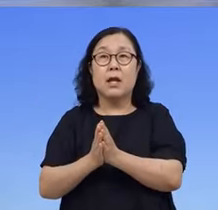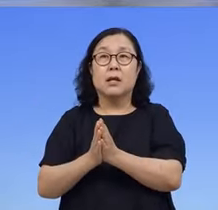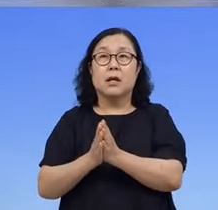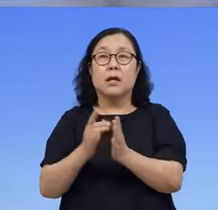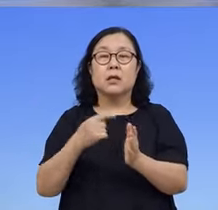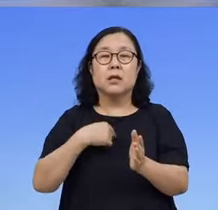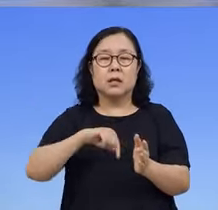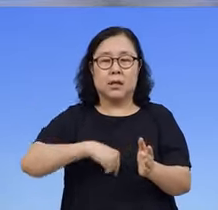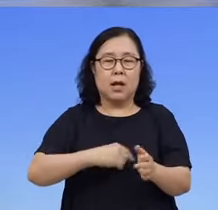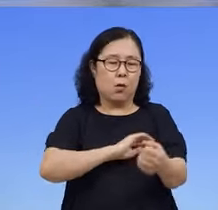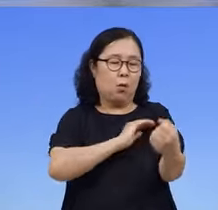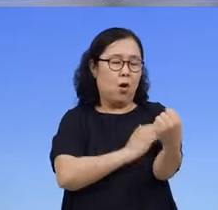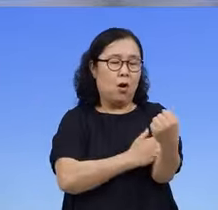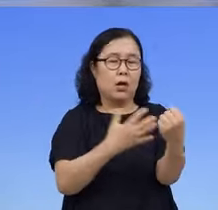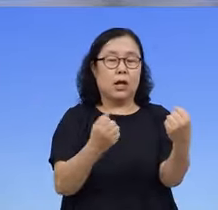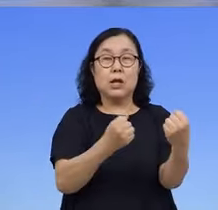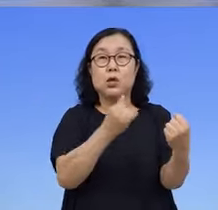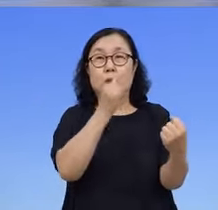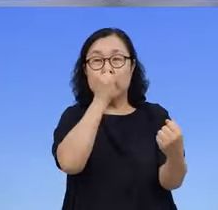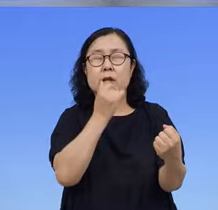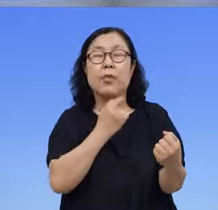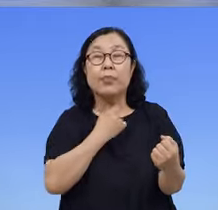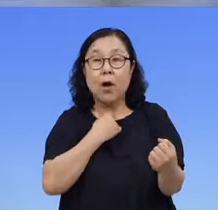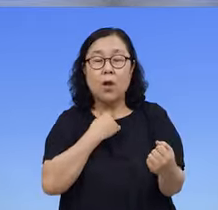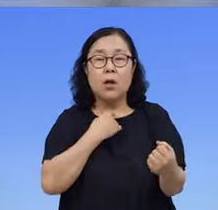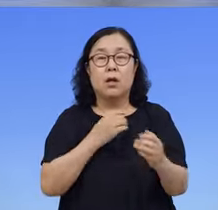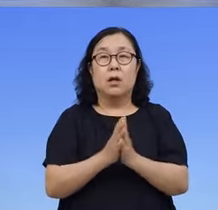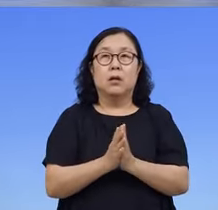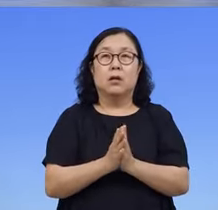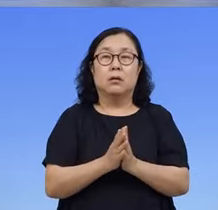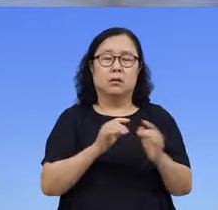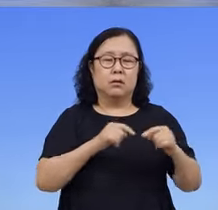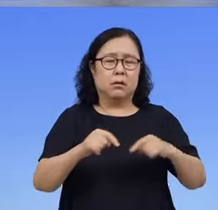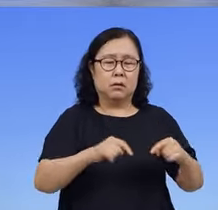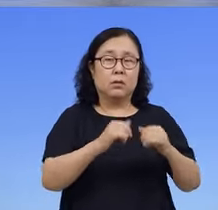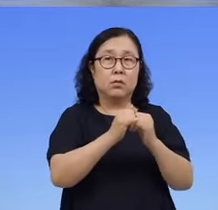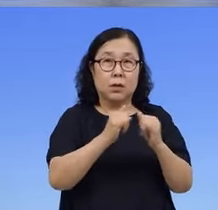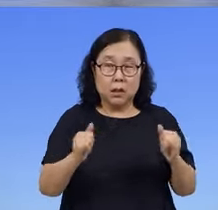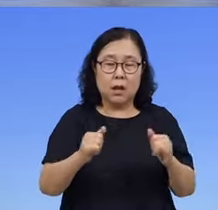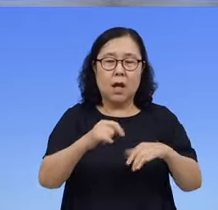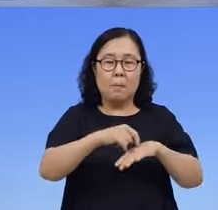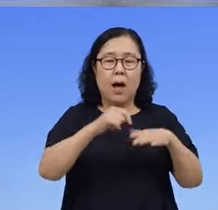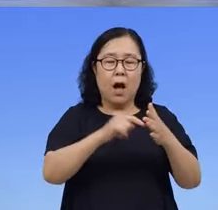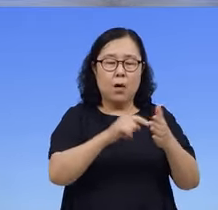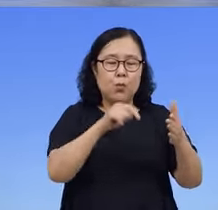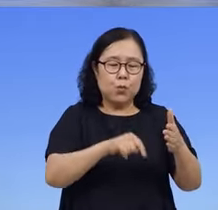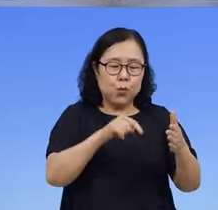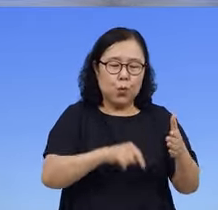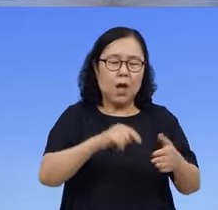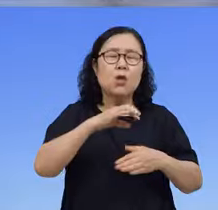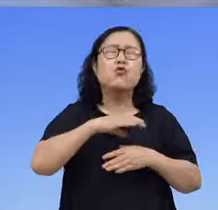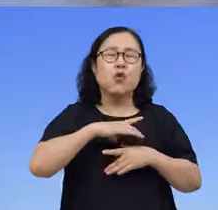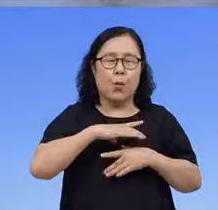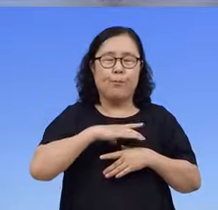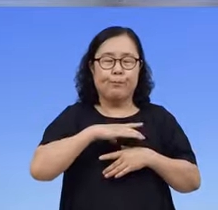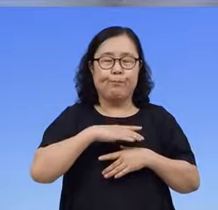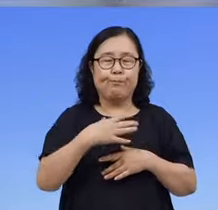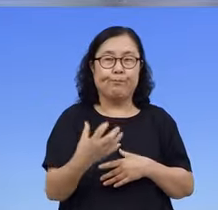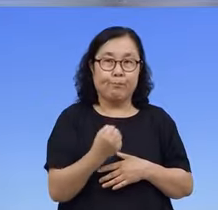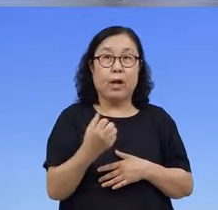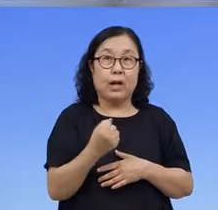기득권을 가지고 있던 종교 지도자들이 갖고 있던 마음의 두려움이 바로 그 알랭드 보통이라는 분이 말하는